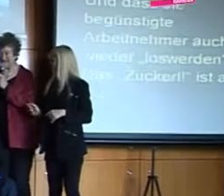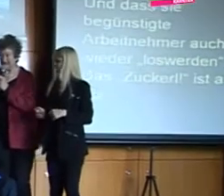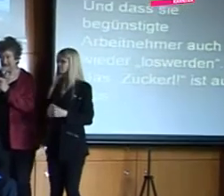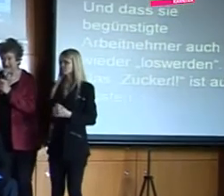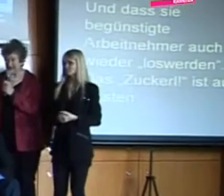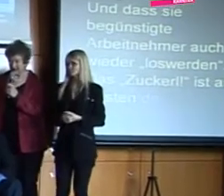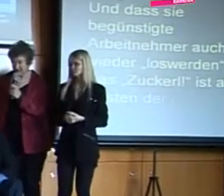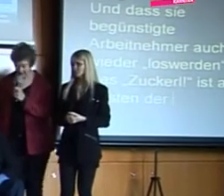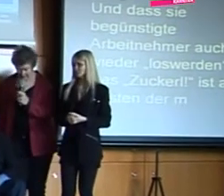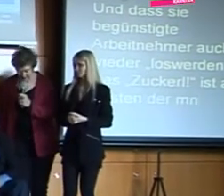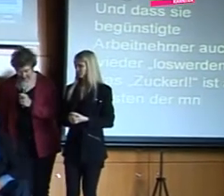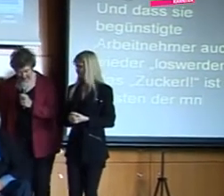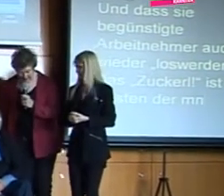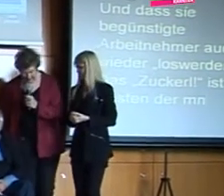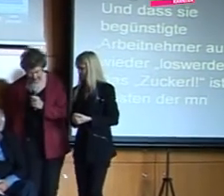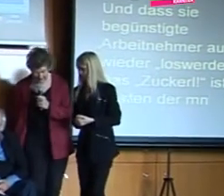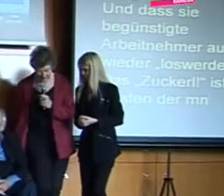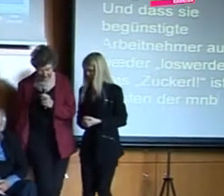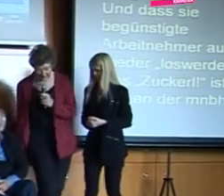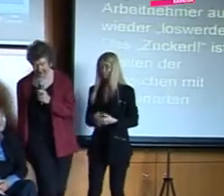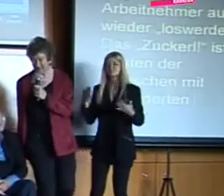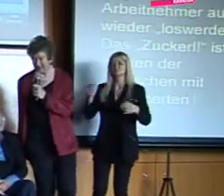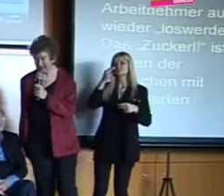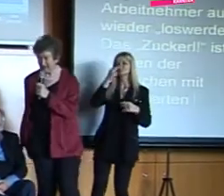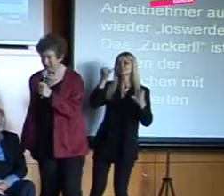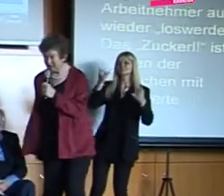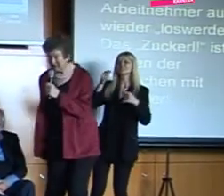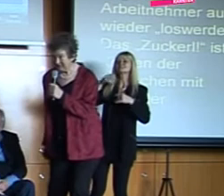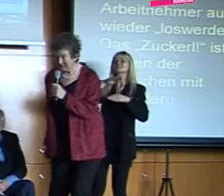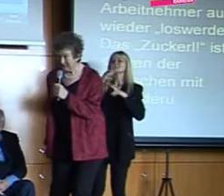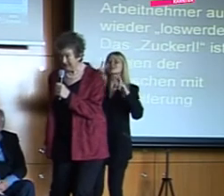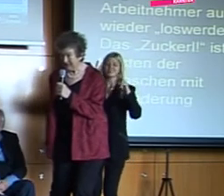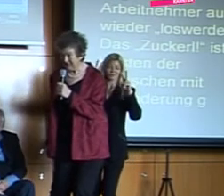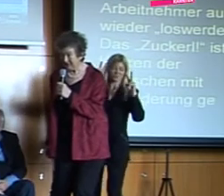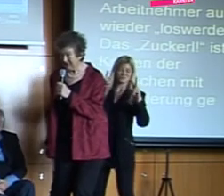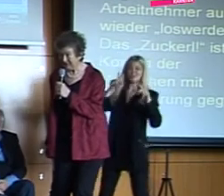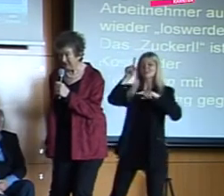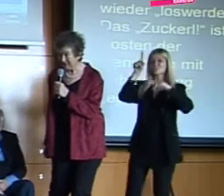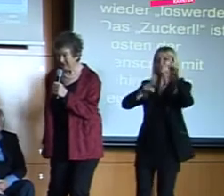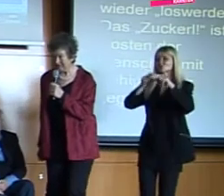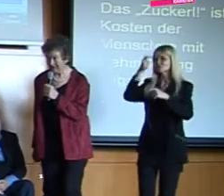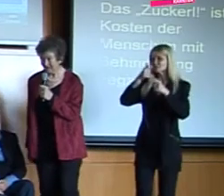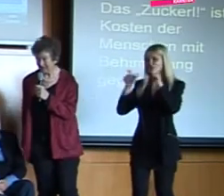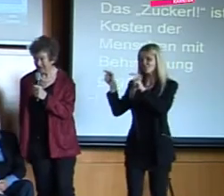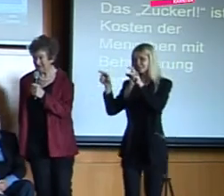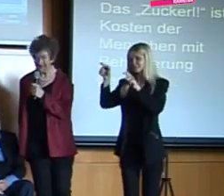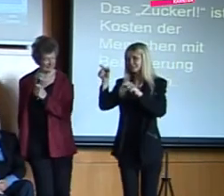Man sieht hier wirklich die verschiedensten Facetten und du möchtest jetzt was sagen, oder? War das?